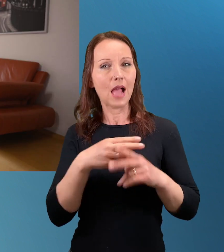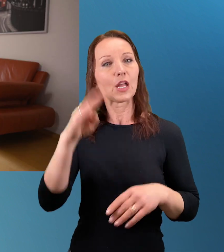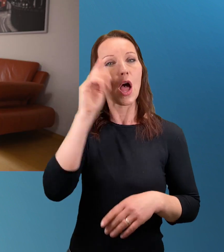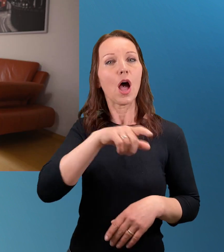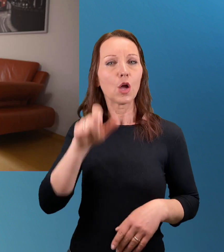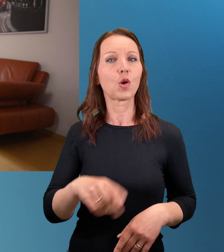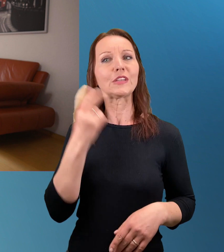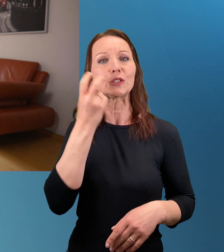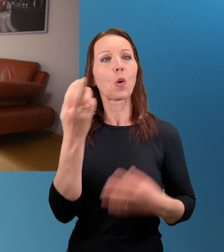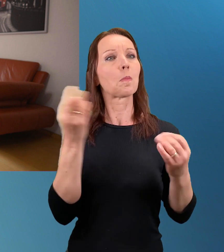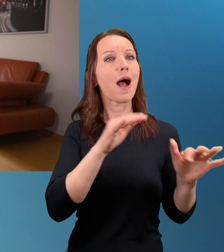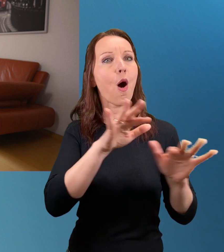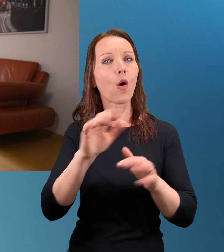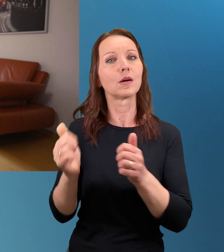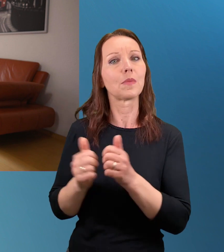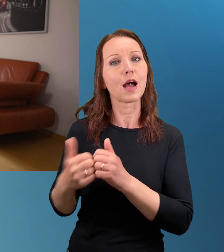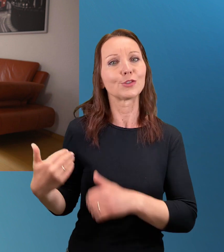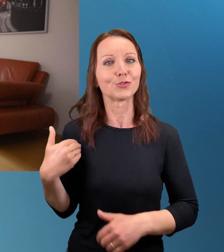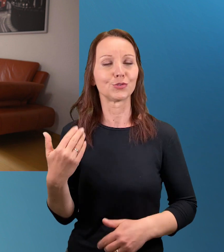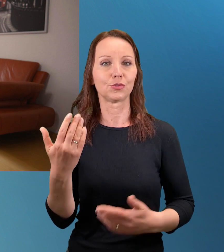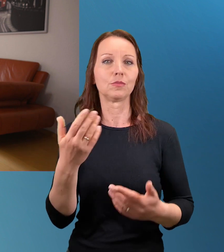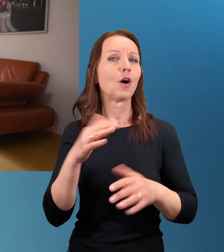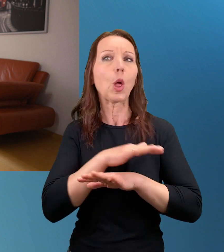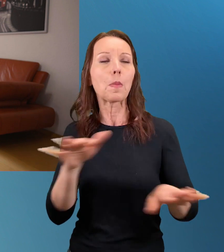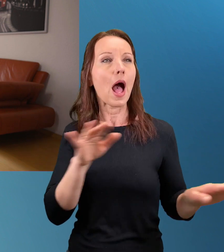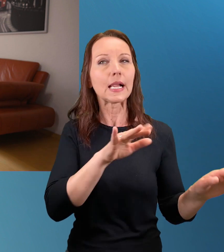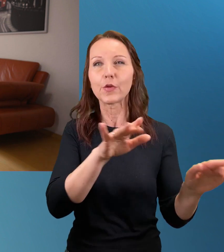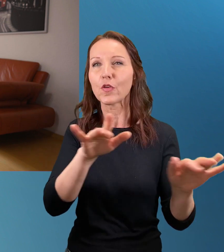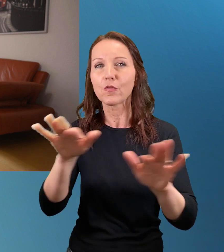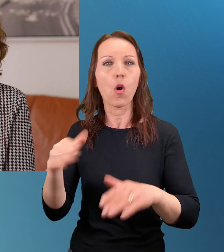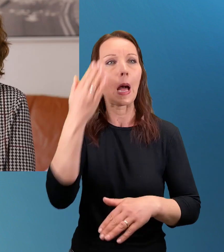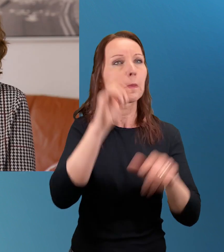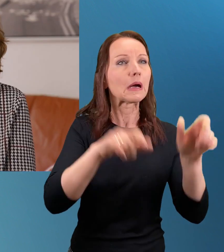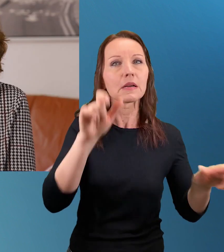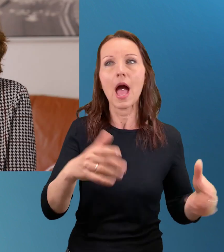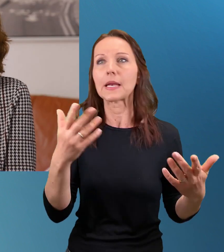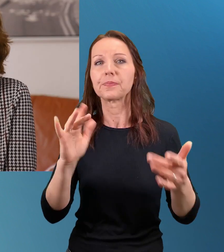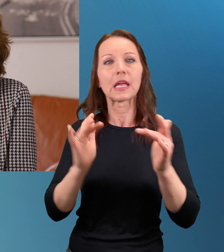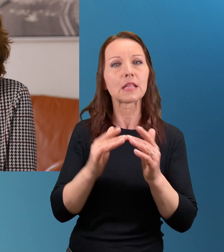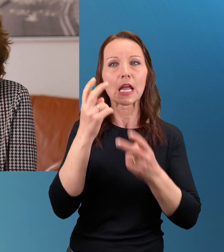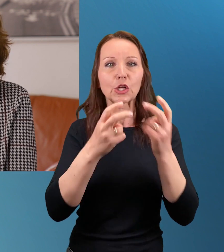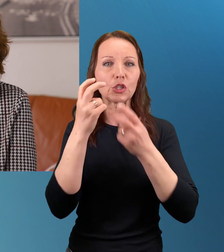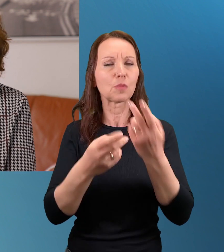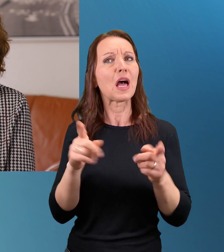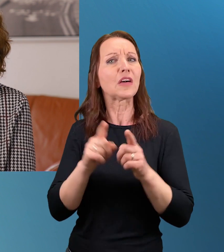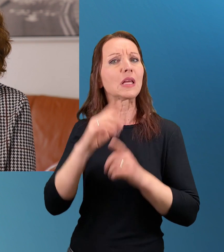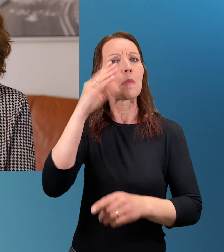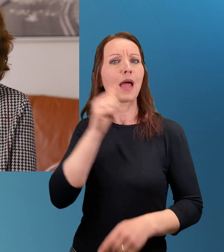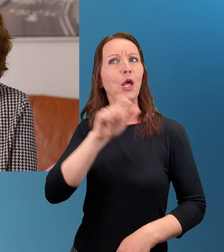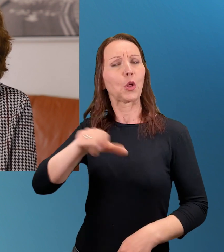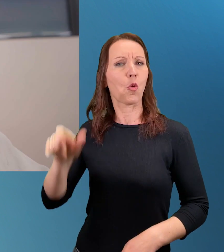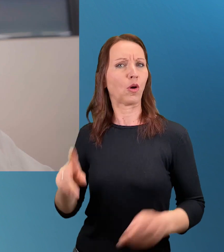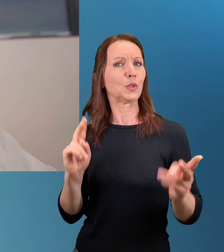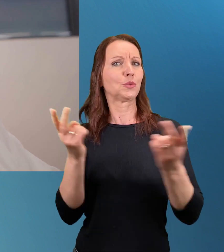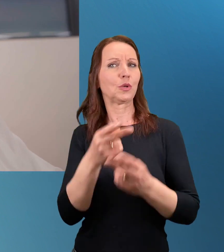jemanden, oder? Also da wird ja überall rumgeguckt, im Bekanntenkreis, auch im Internet. Aber auf der Suche, so wie jeden jungen Mann. dann